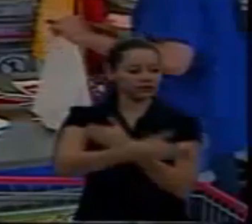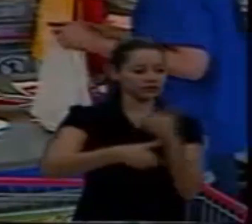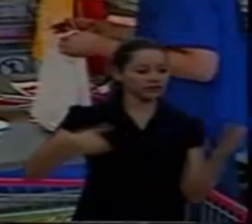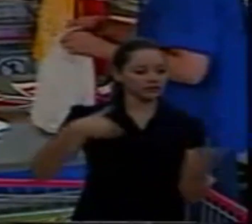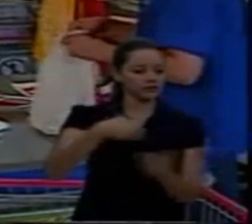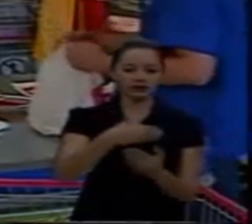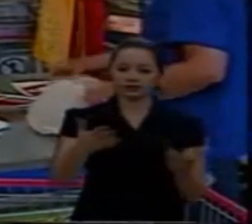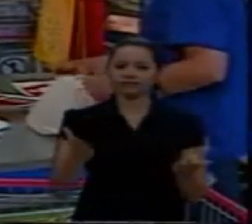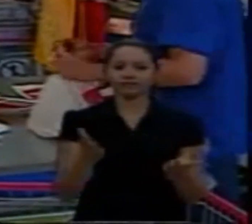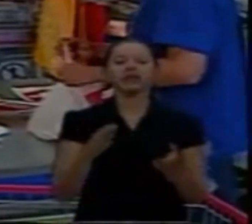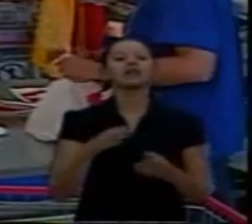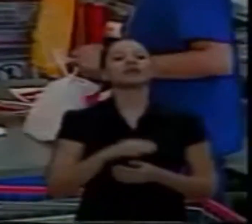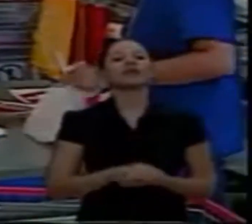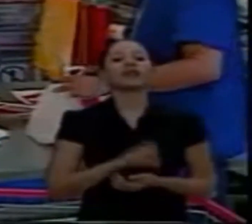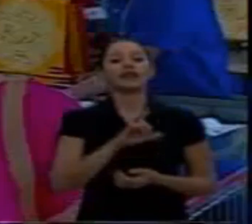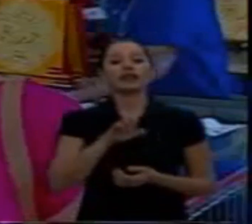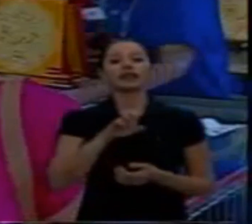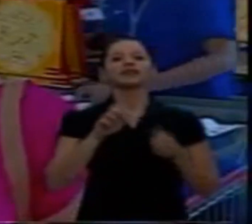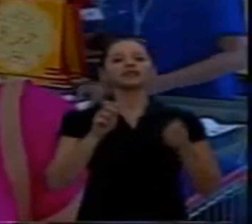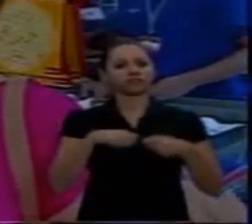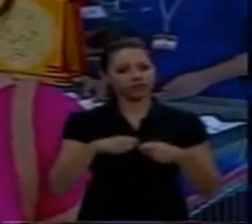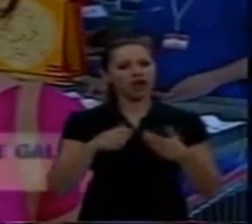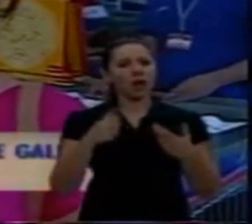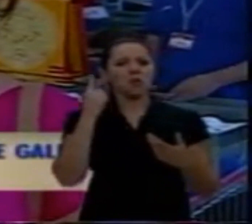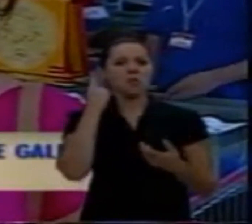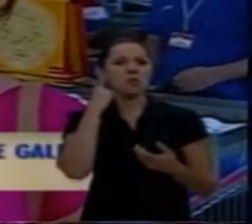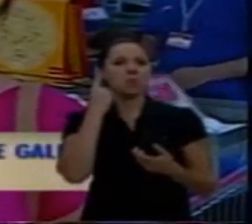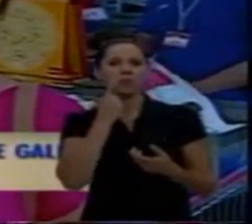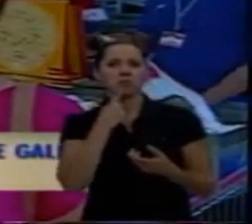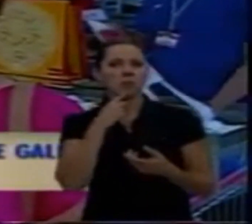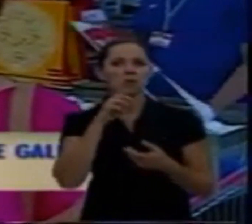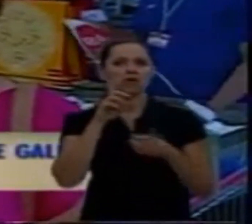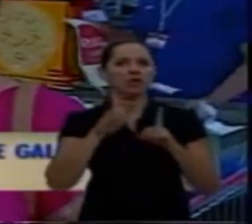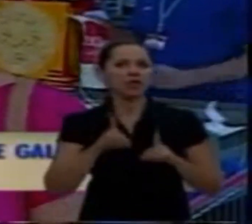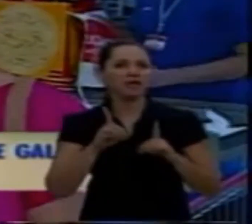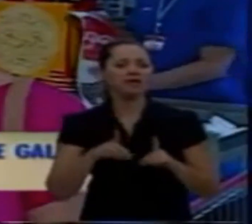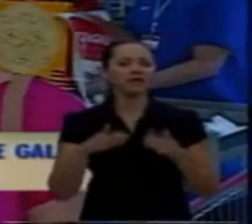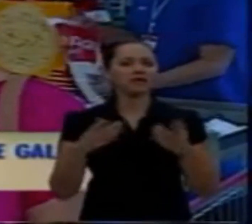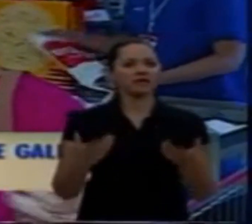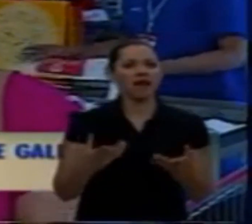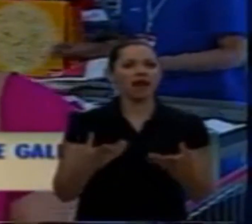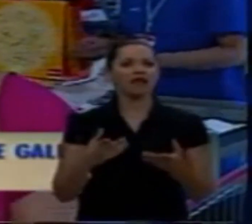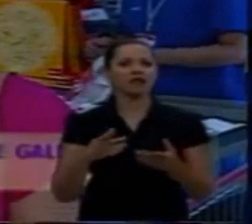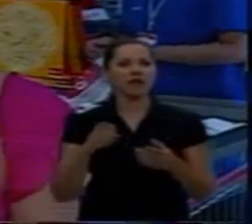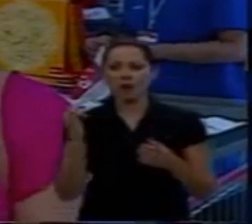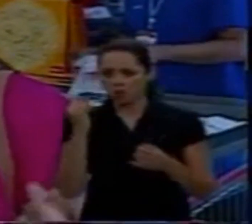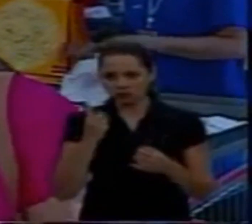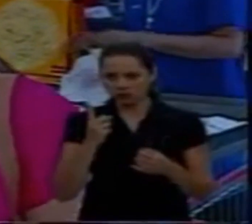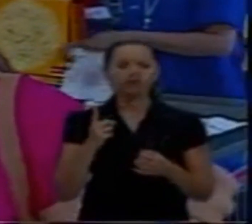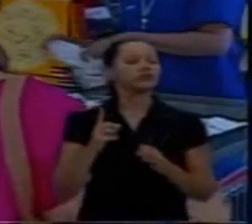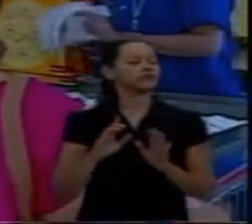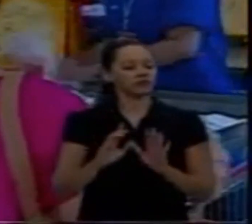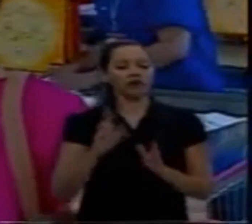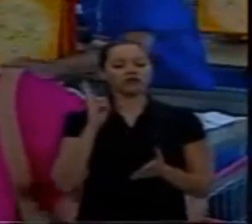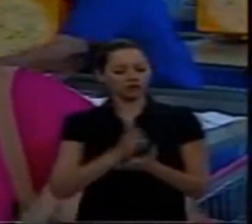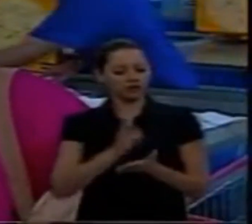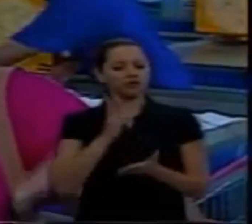Os clientes aprovam. Não é porque tem essa deficiência, deixa de ser importante. Então tem que estar realmente inserido no